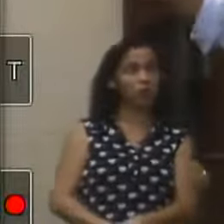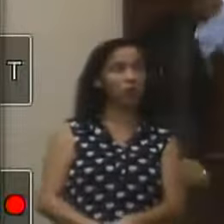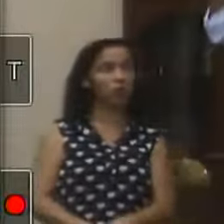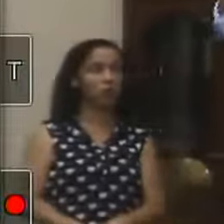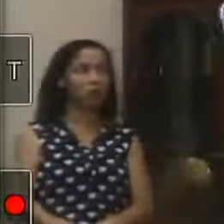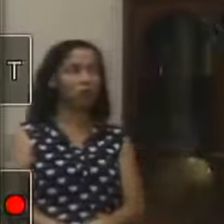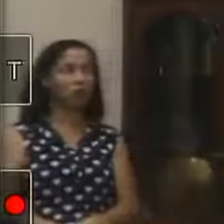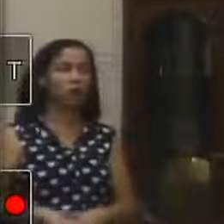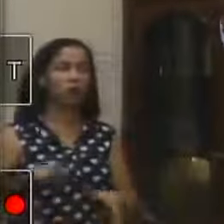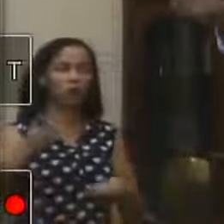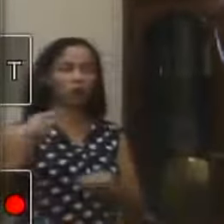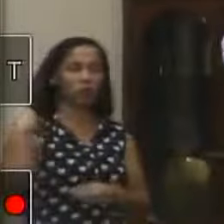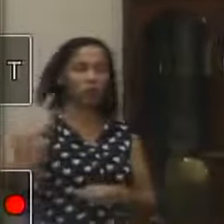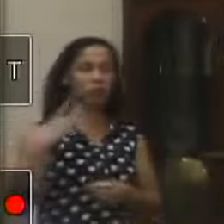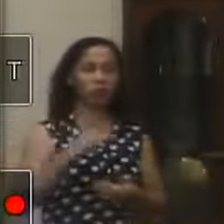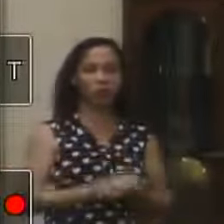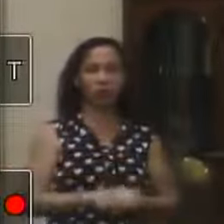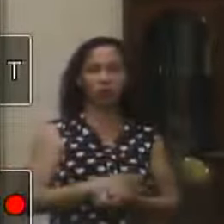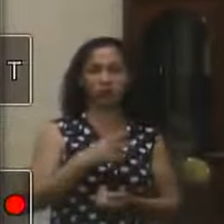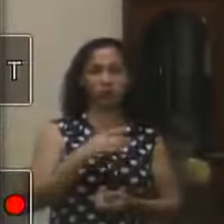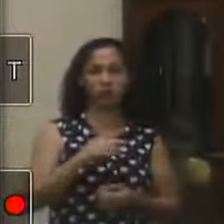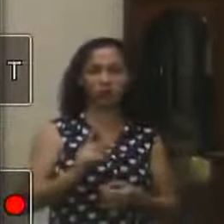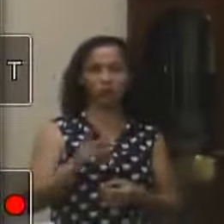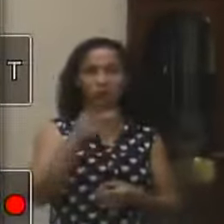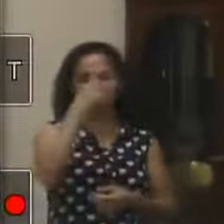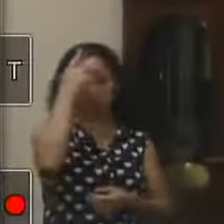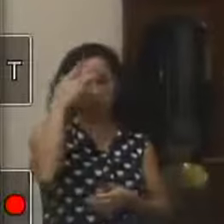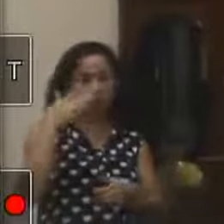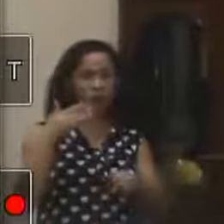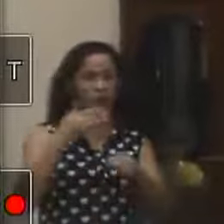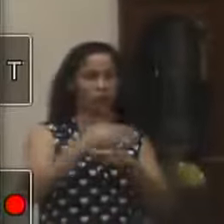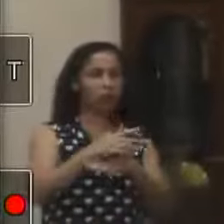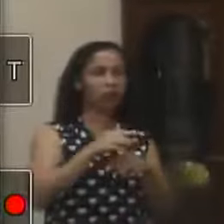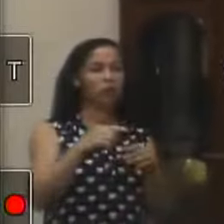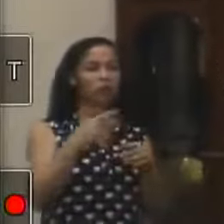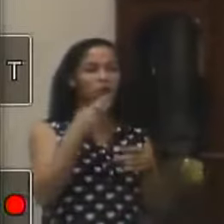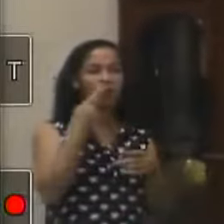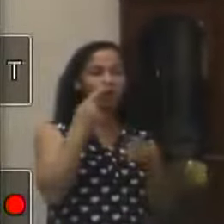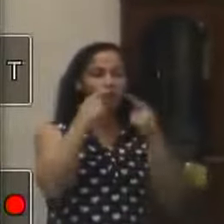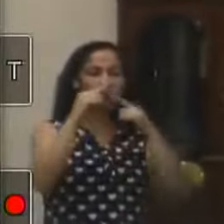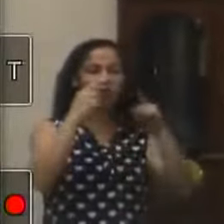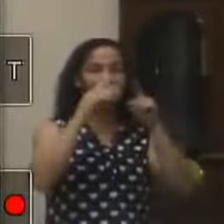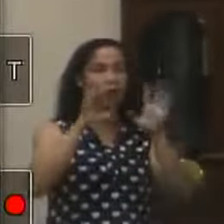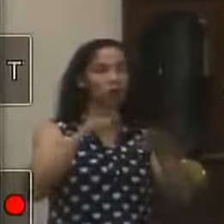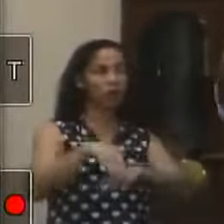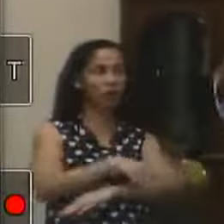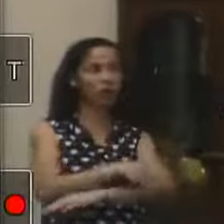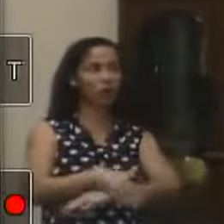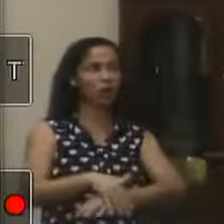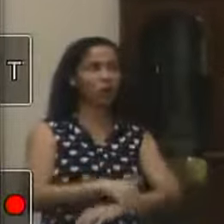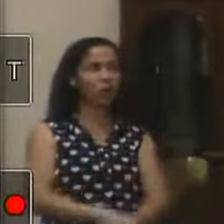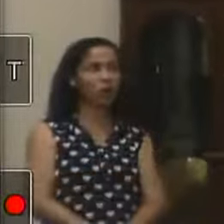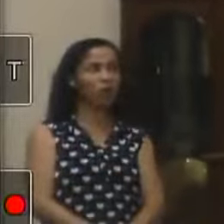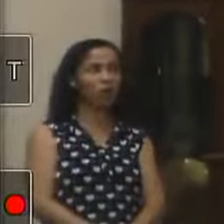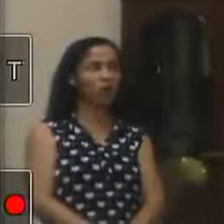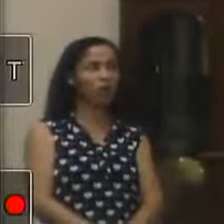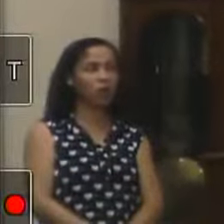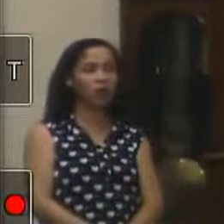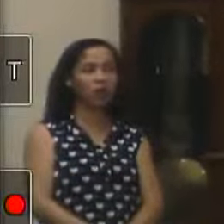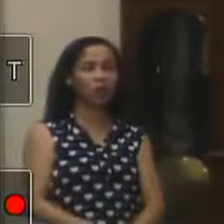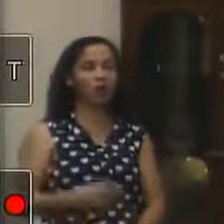Saulo, acho que todos, vereador Silvio também, Fábio Antônio, todos estão com a gente na hora, na rua. Todos têm muito acesso a gente, é muito